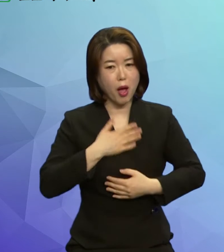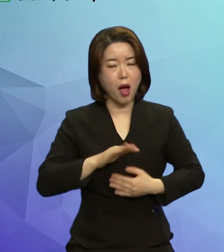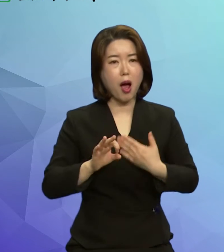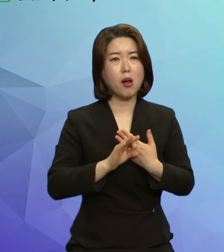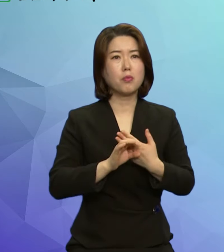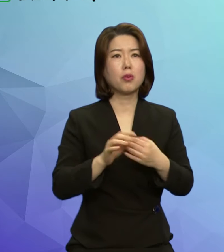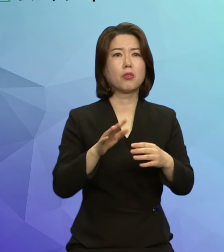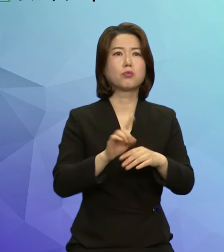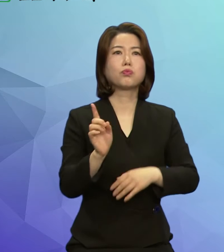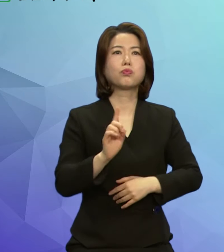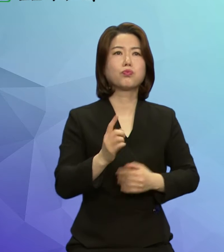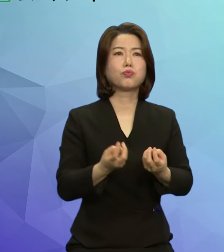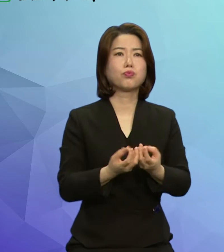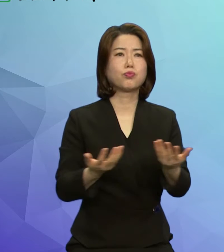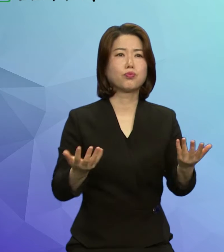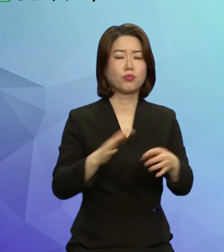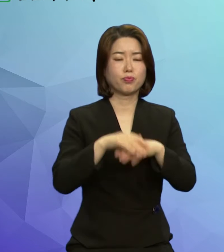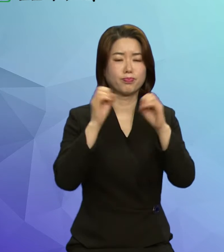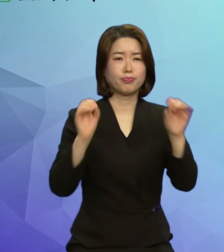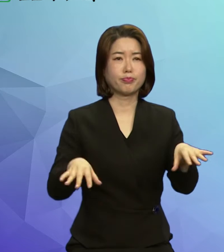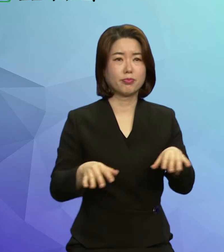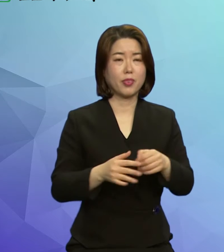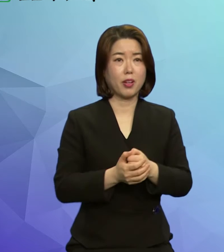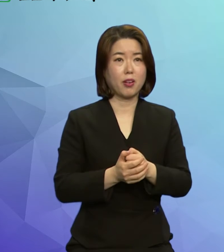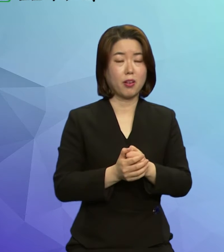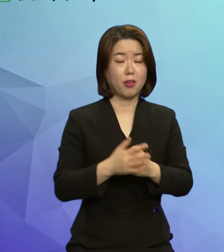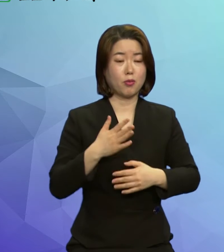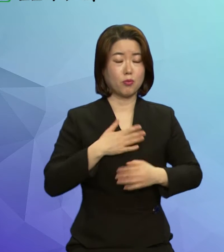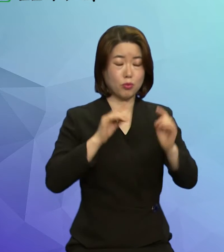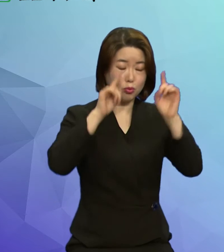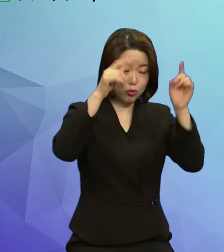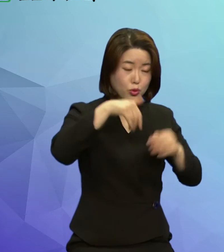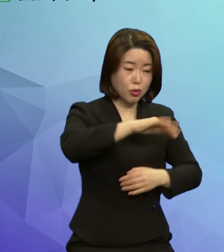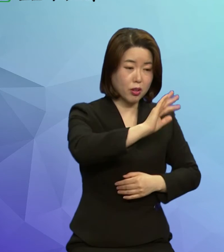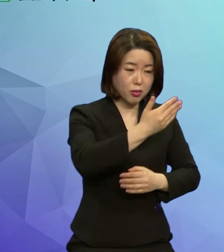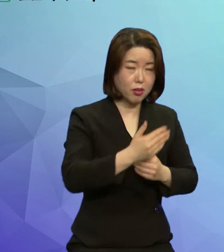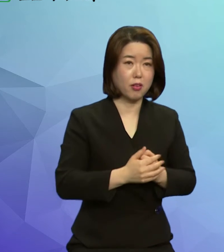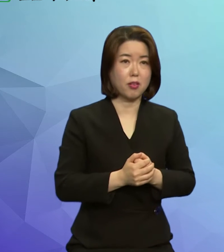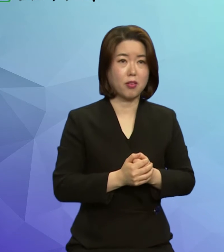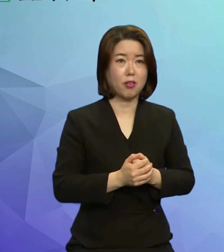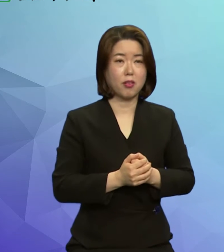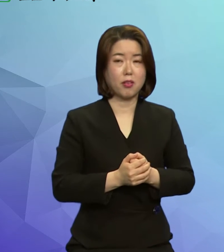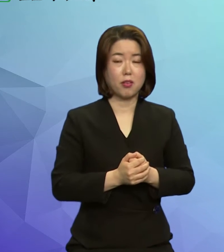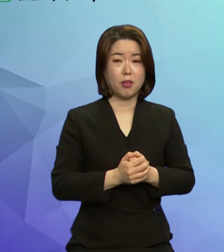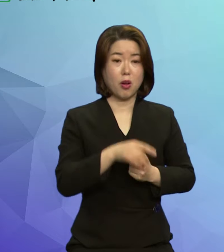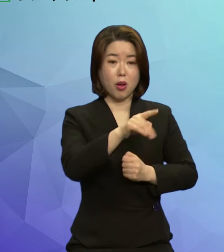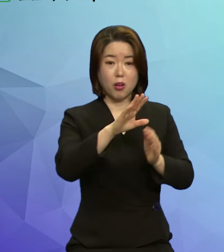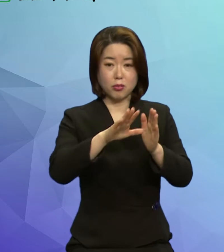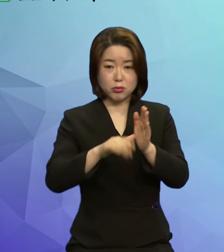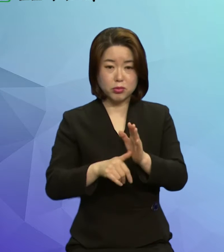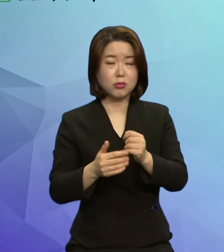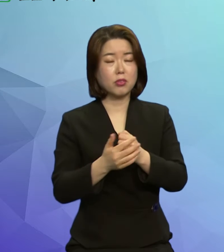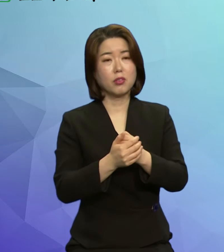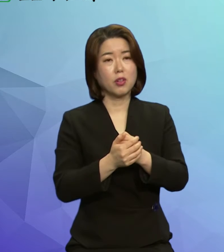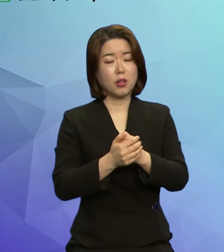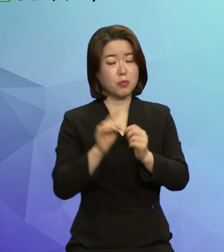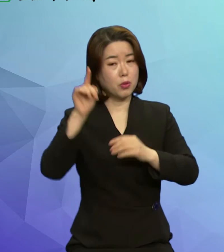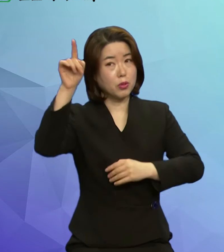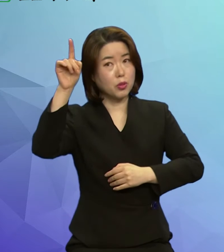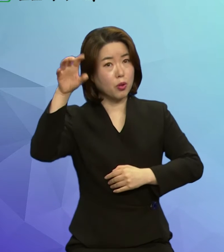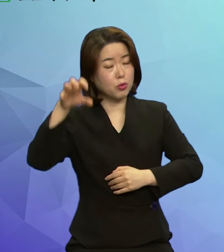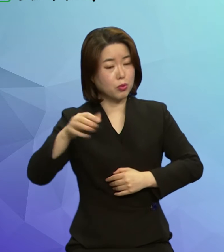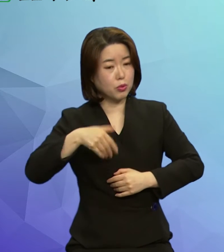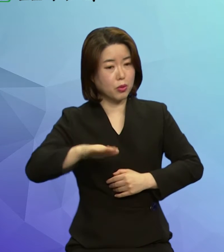소용이 있느냐 하는 겁니다. 지옥에 가게 되었는데 천국에 갈 준비를 하지 않았습니다.